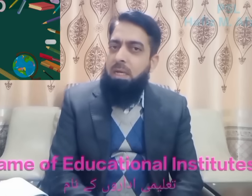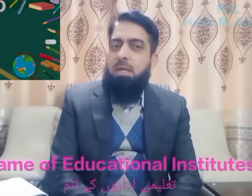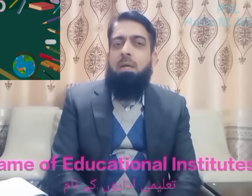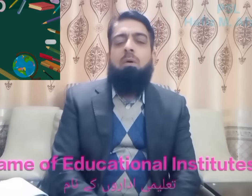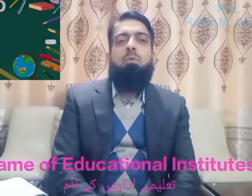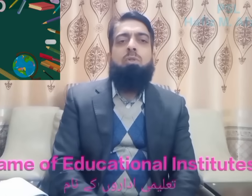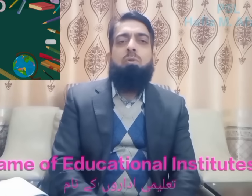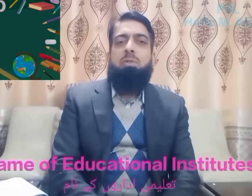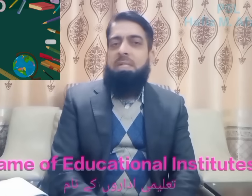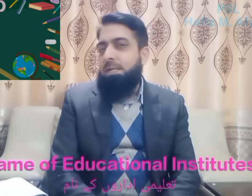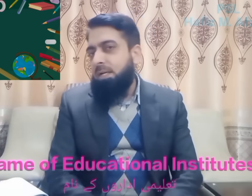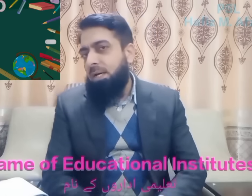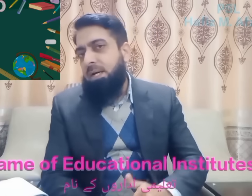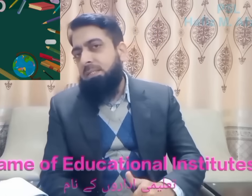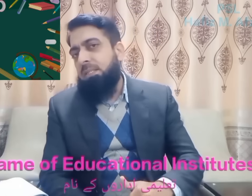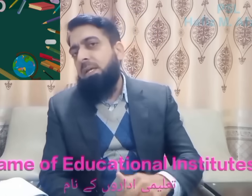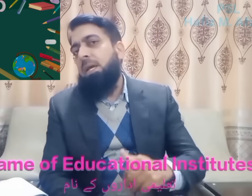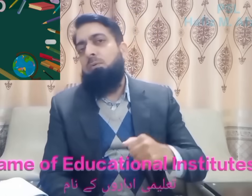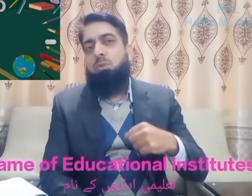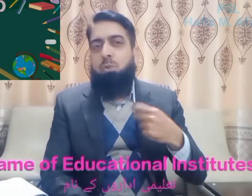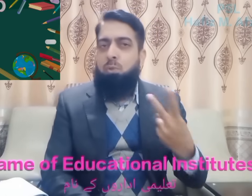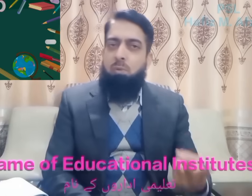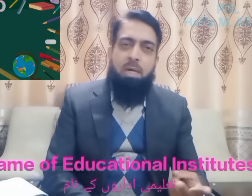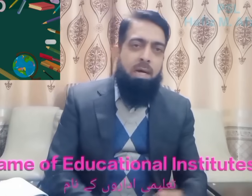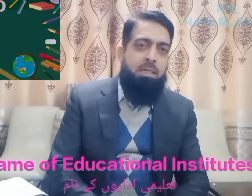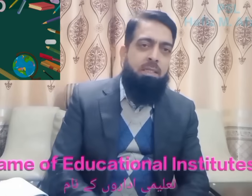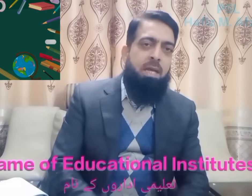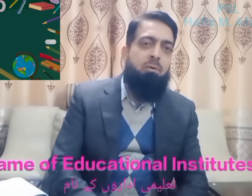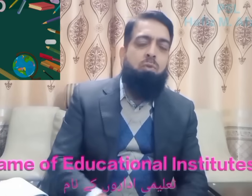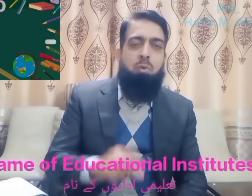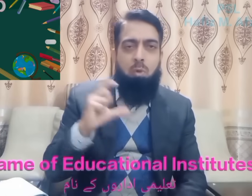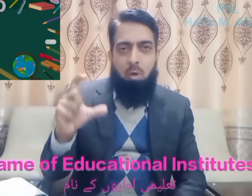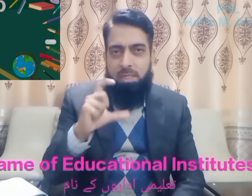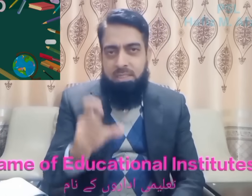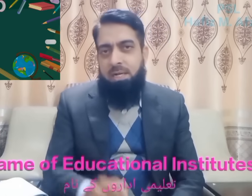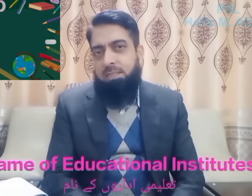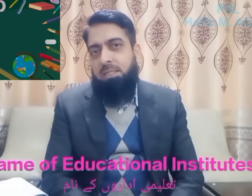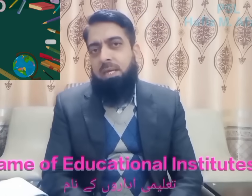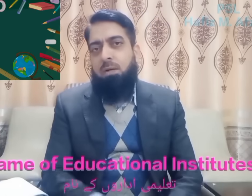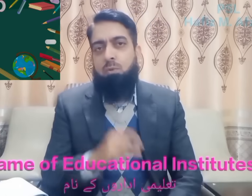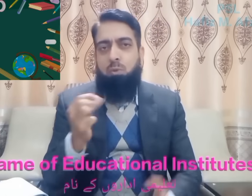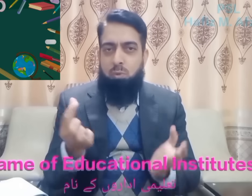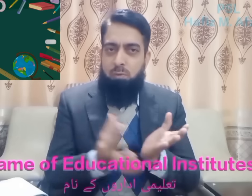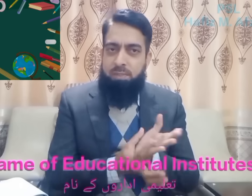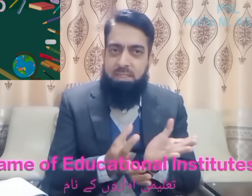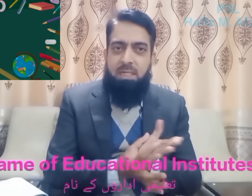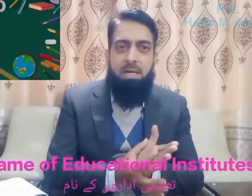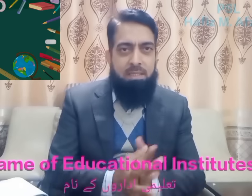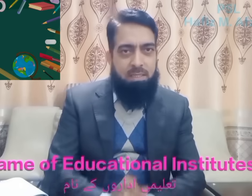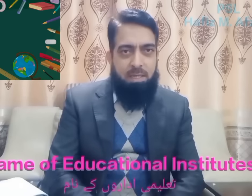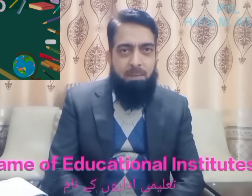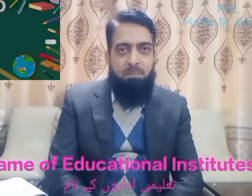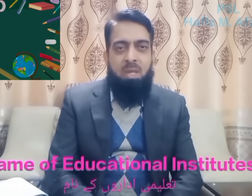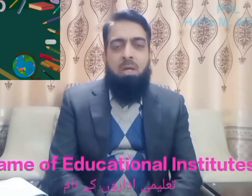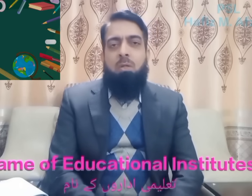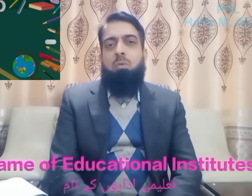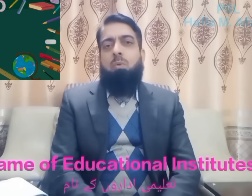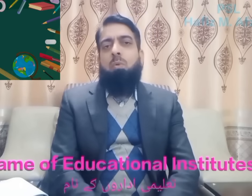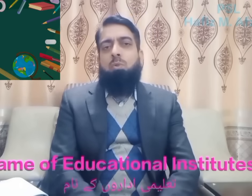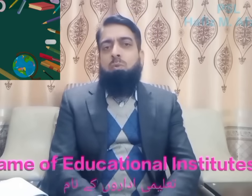हैं। कुछ को सेंटर कहा जाता है, कुछ को स्कूल कहा जाता है, कुछ को कॉलेज कहा जाता है, कुछ को यूनिवर्सिटी कहा जाता है। तो